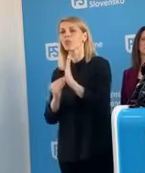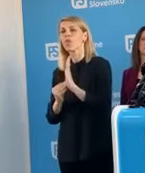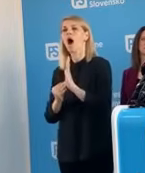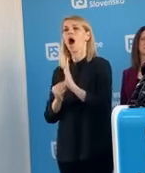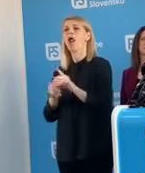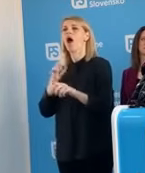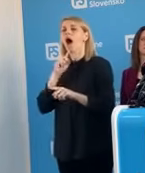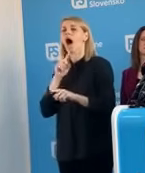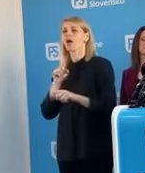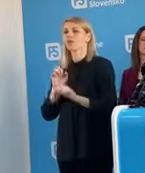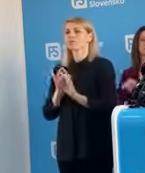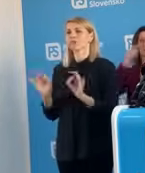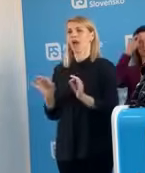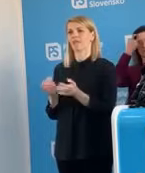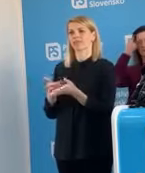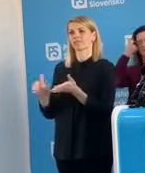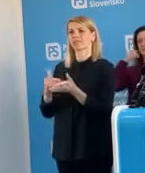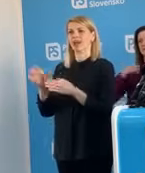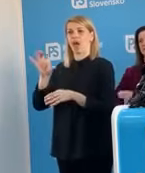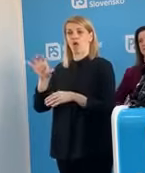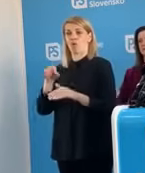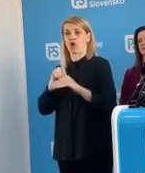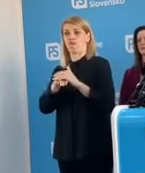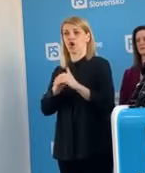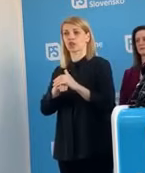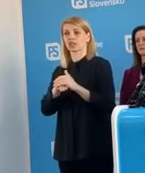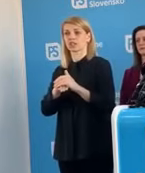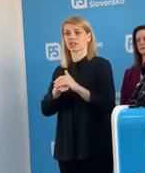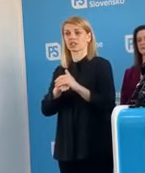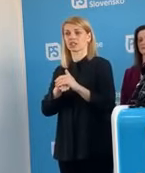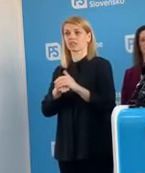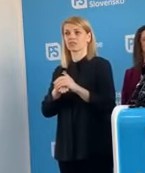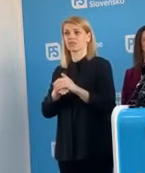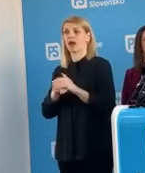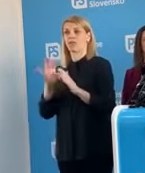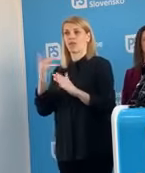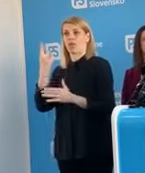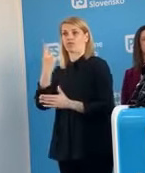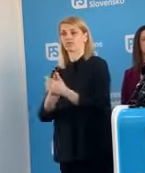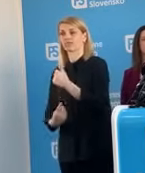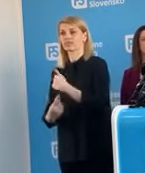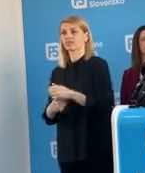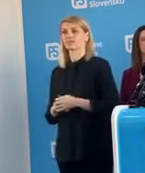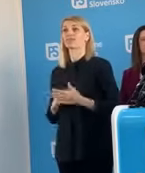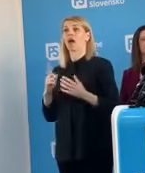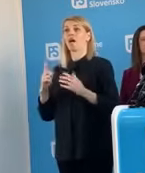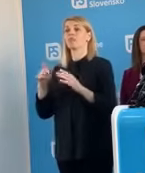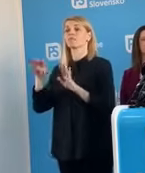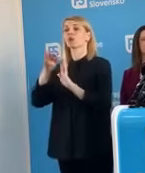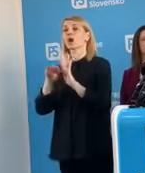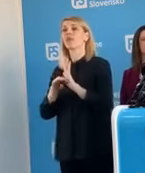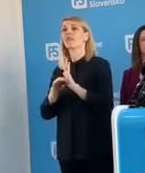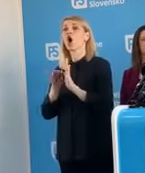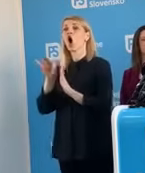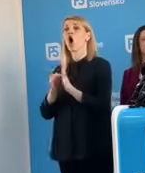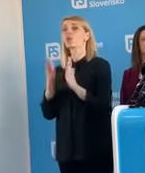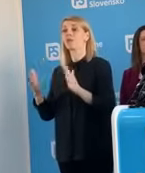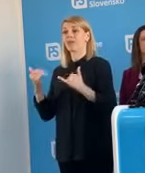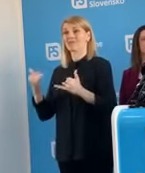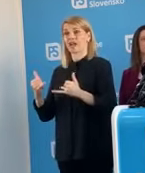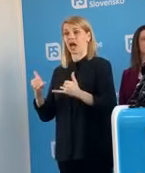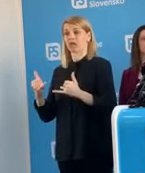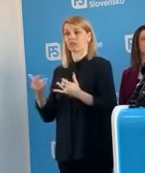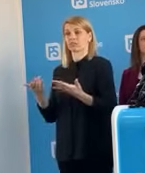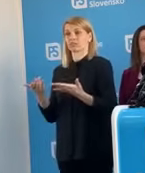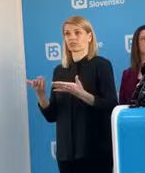hrozí zastavenie eurofondov, ale de facto nové programové obdobie je zastavené, lebo nič z toho nečerpáme, takže